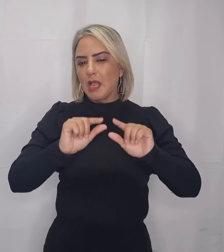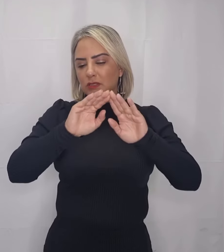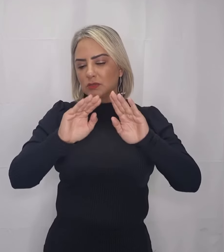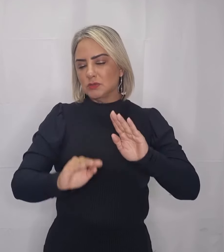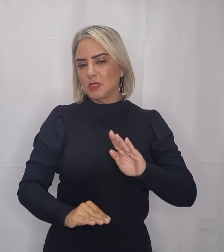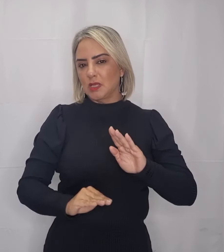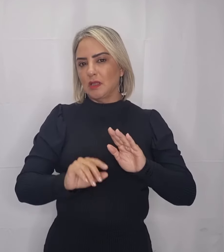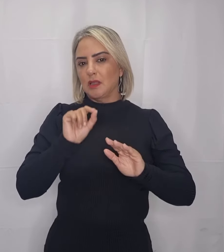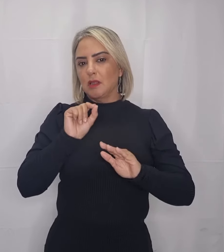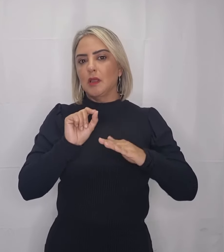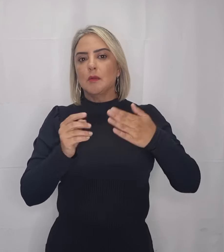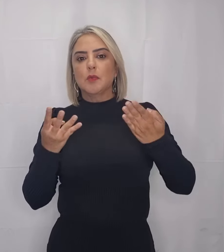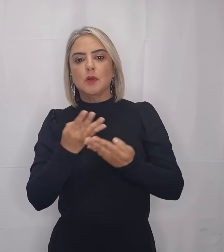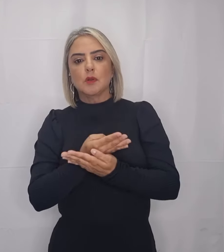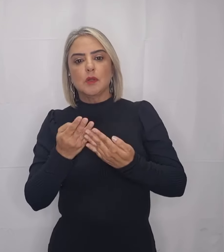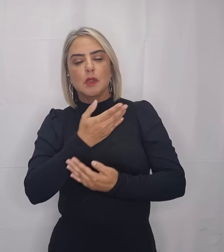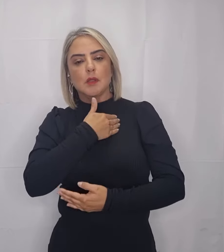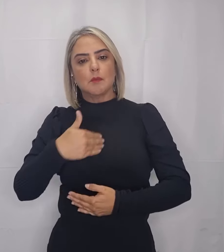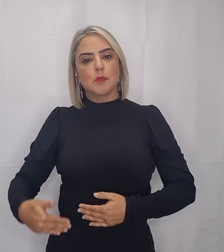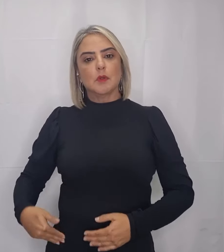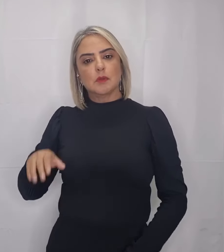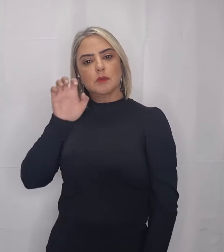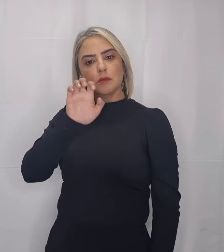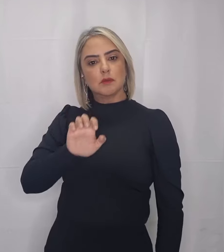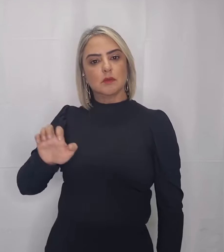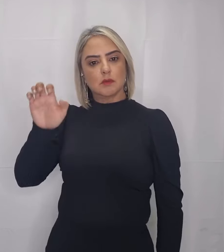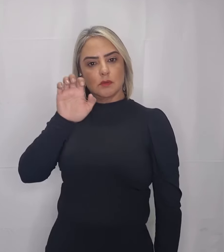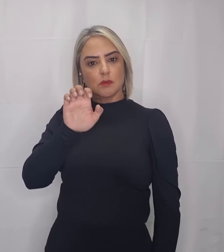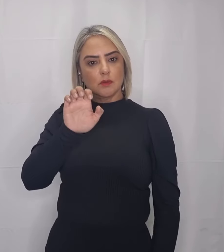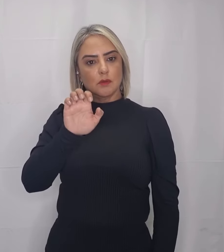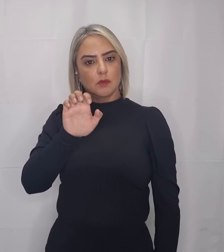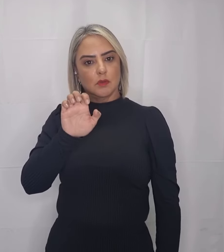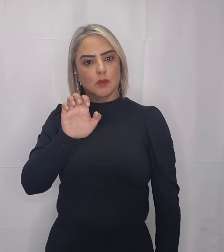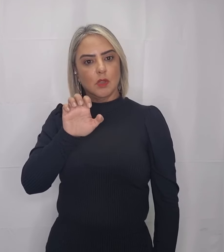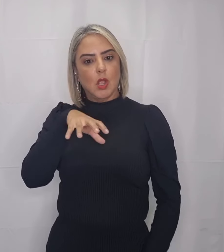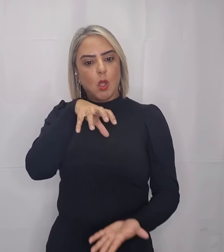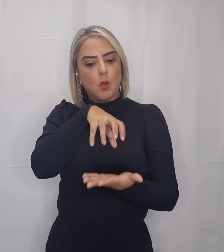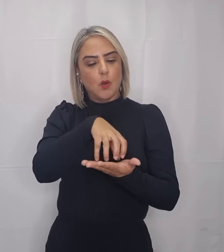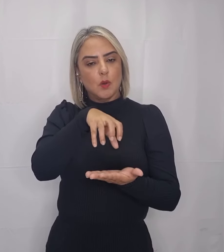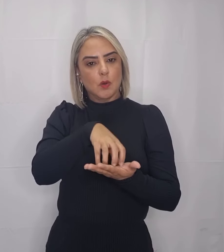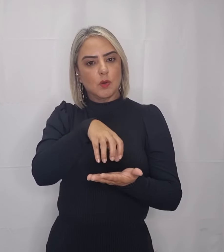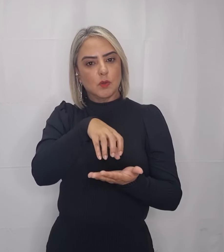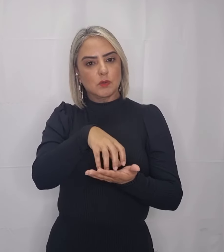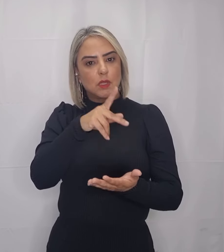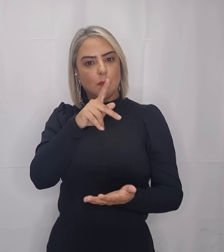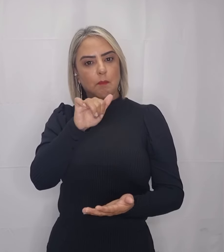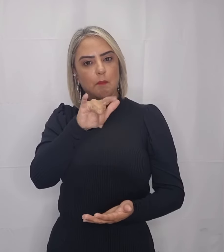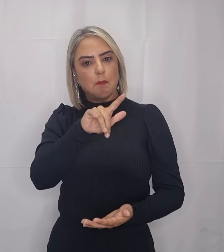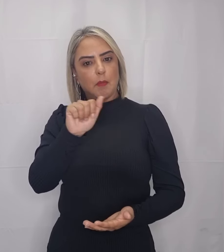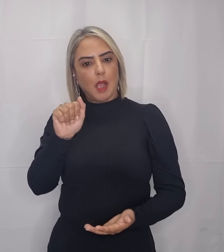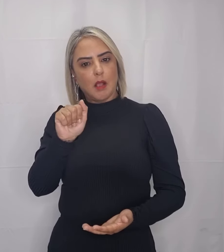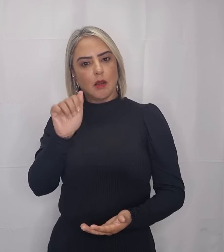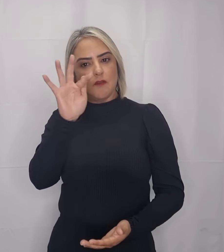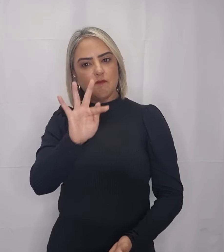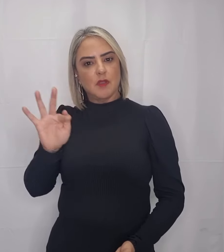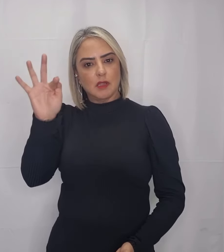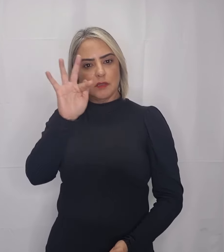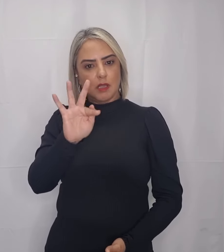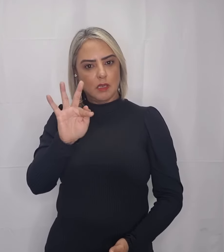redes públicas estaduais, como o Centro Paula Souza, e federais em cujas escolas